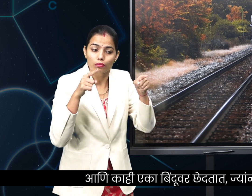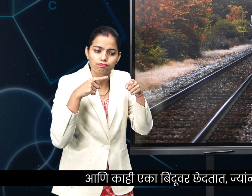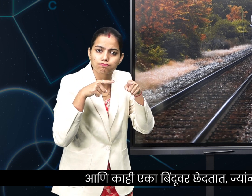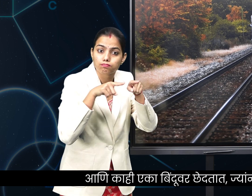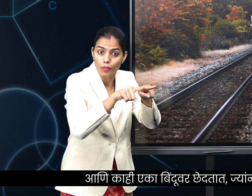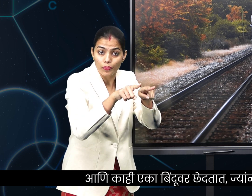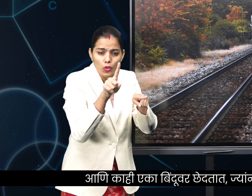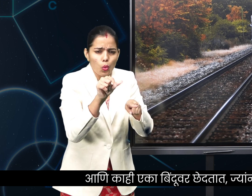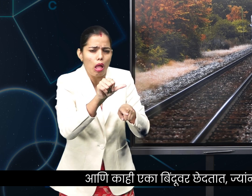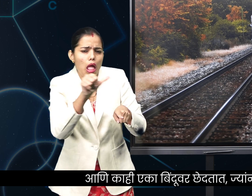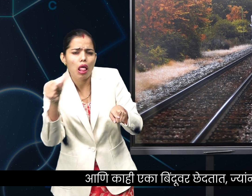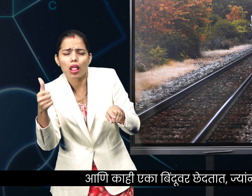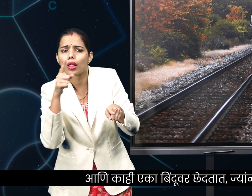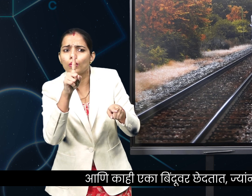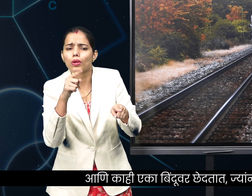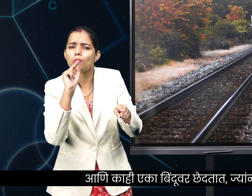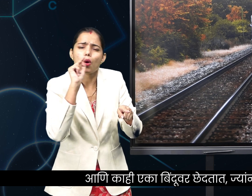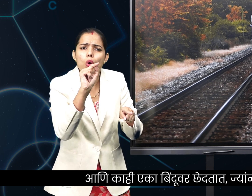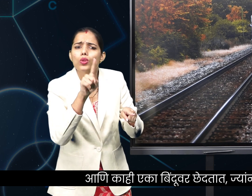छेदतात, त्यांना छेदणाऱ्या रेषा म्हणतात.